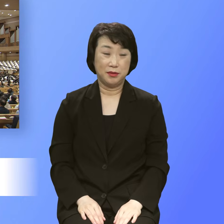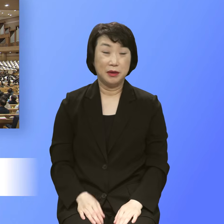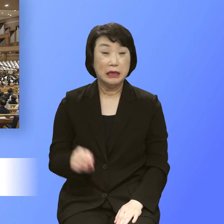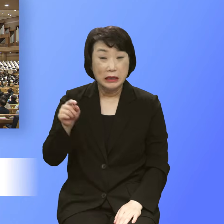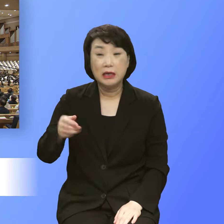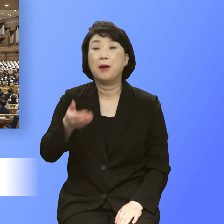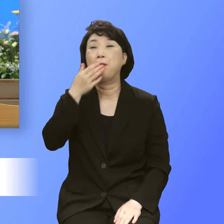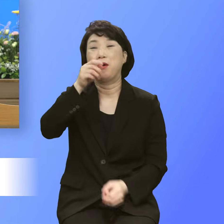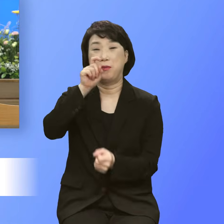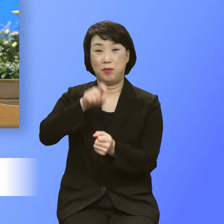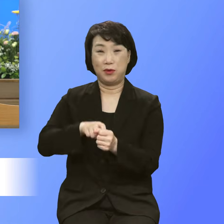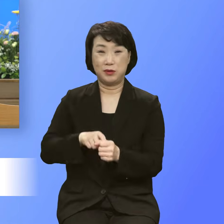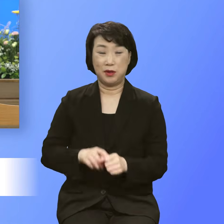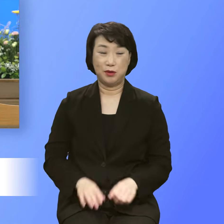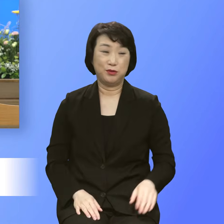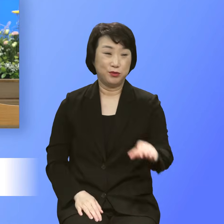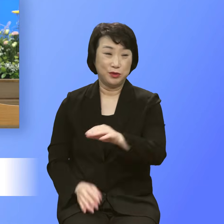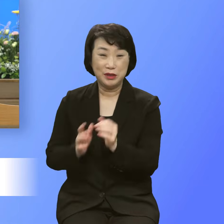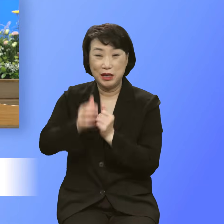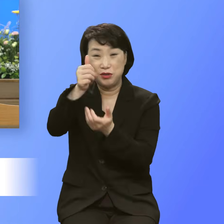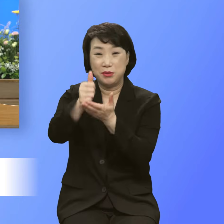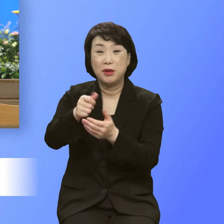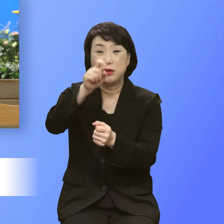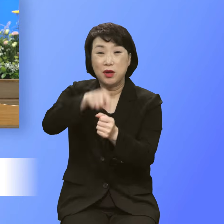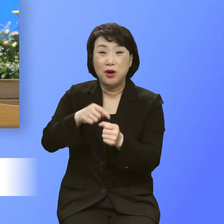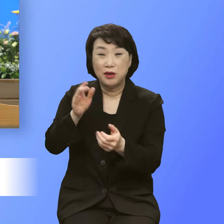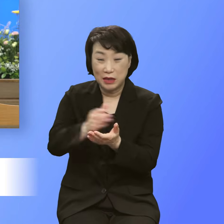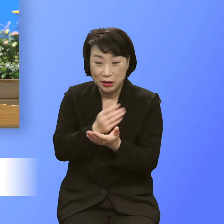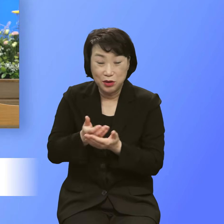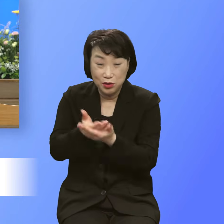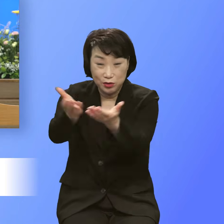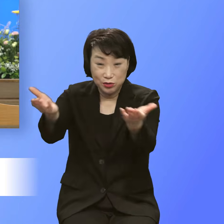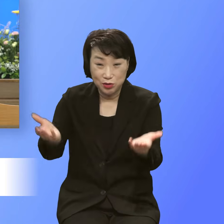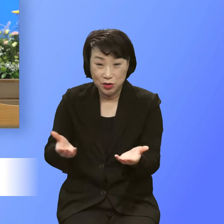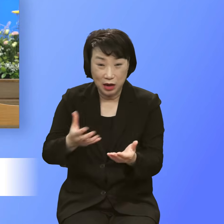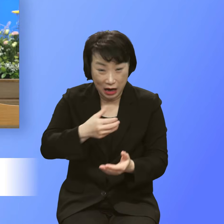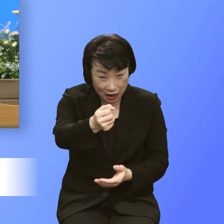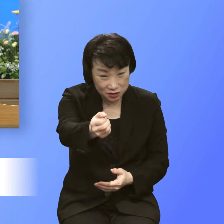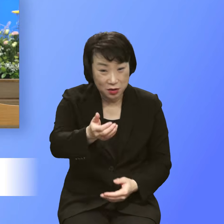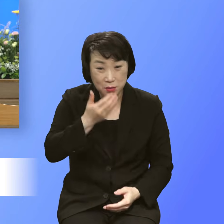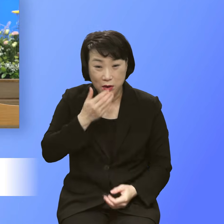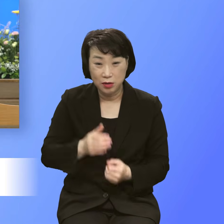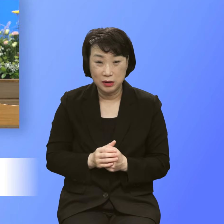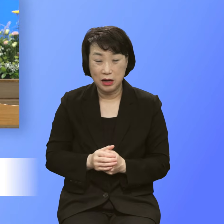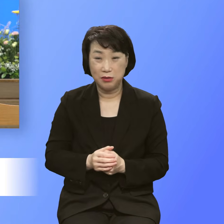그게 떡이요. 그래서 예수께서 떡을 나누면서 받아 먹어라.